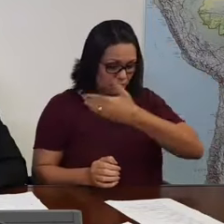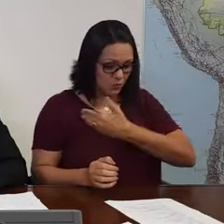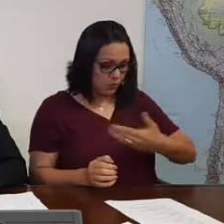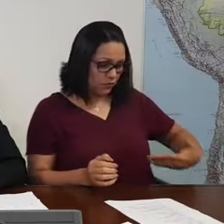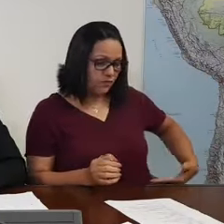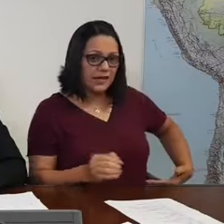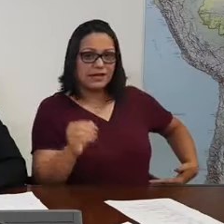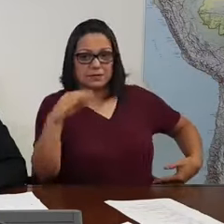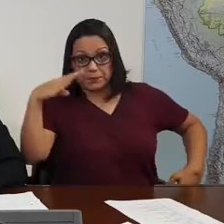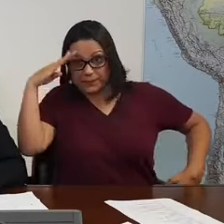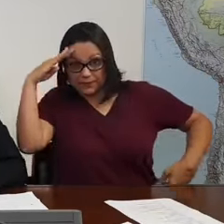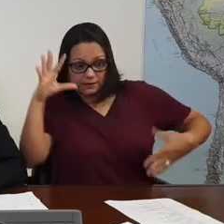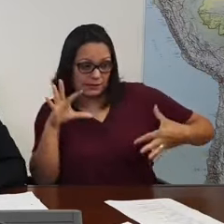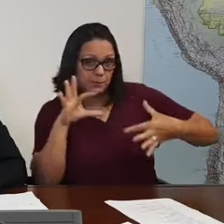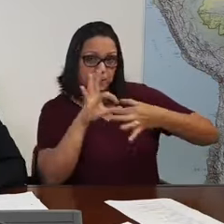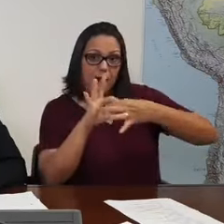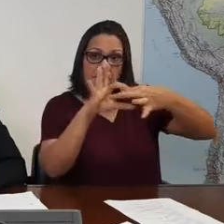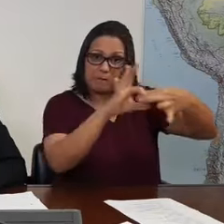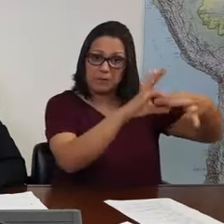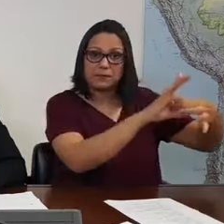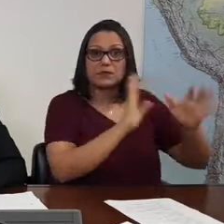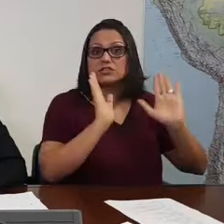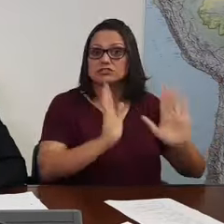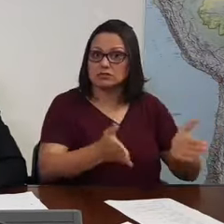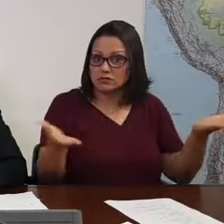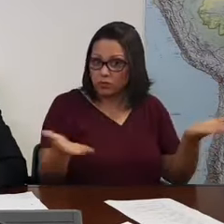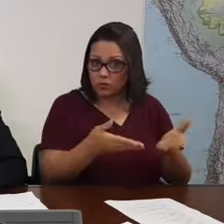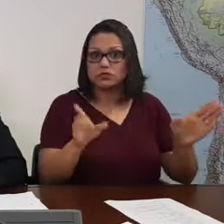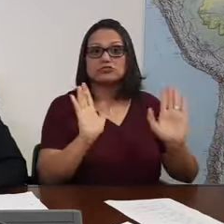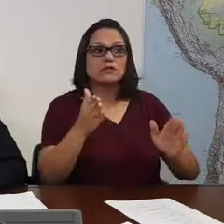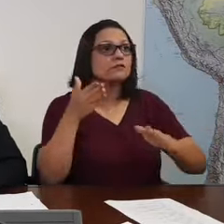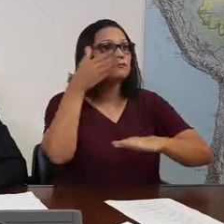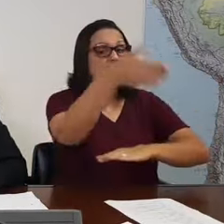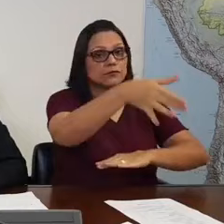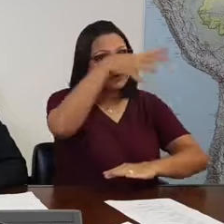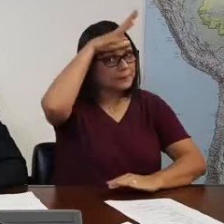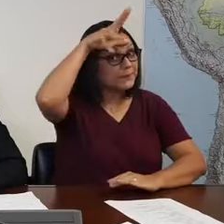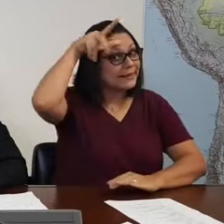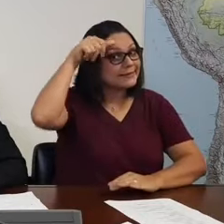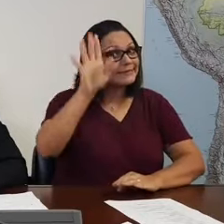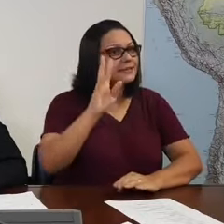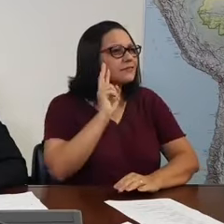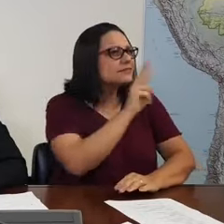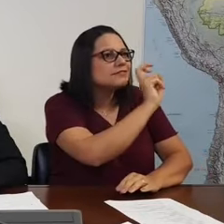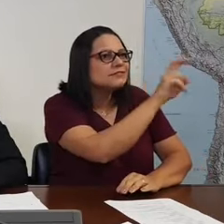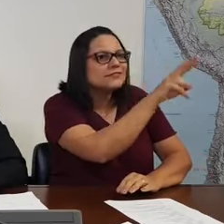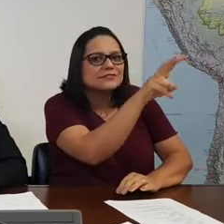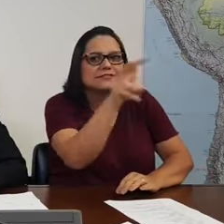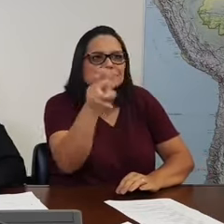estadual pelo Brasil como um todo. O senhor hoje mesmo teve em Manaus, que tem exemplos também